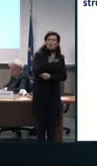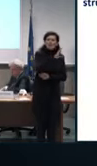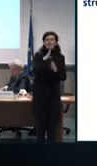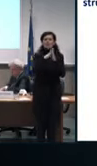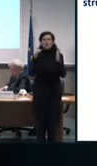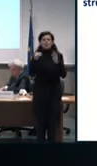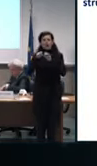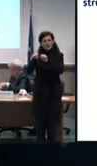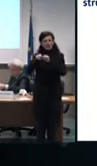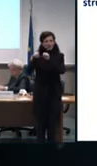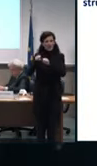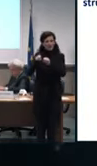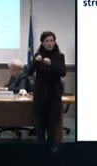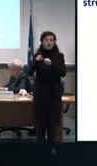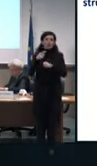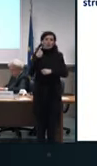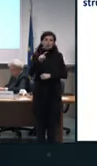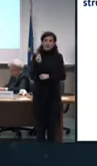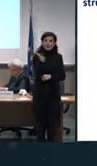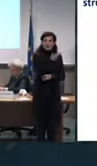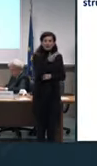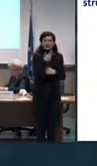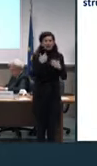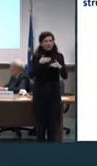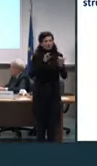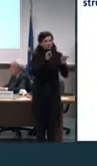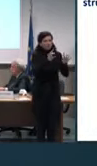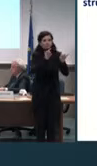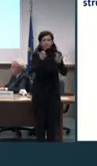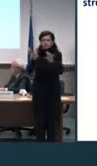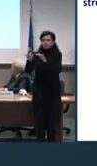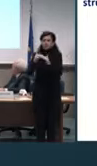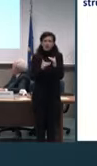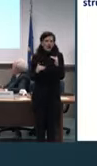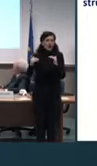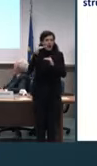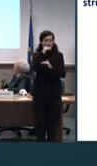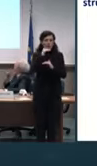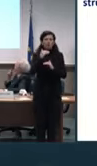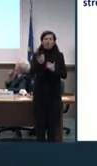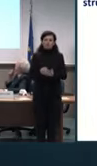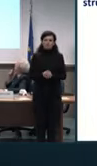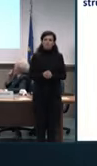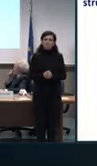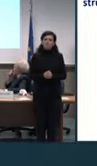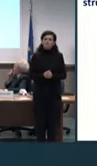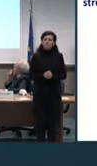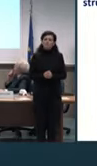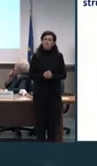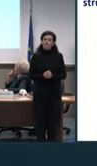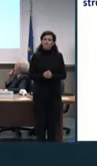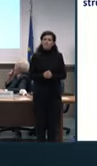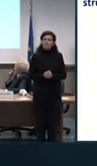il veneto che sicuramente sono regioni ad alta circolazione quindi certamente l'attenzione da questo punto di vista è importante l'altra cosa